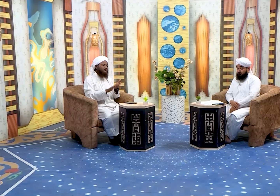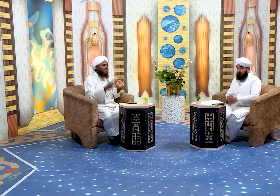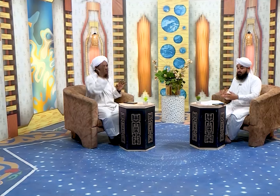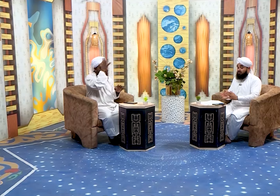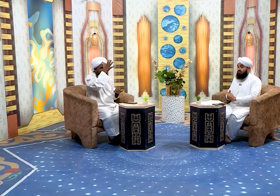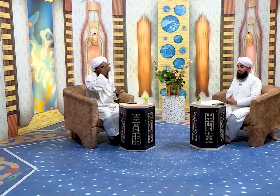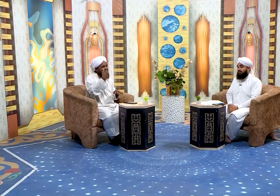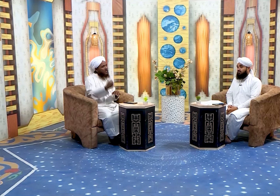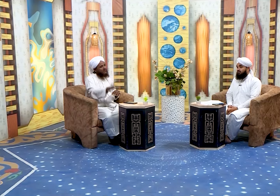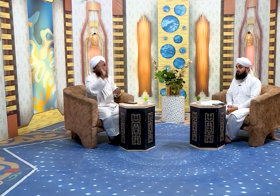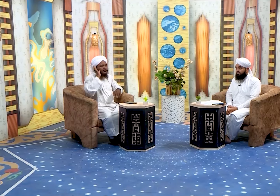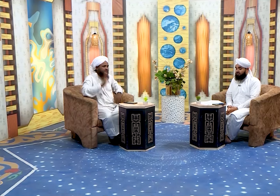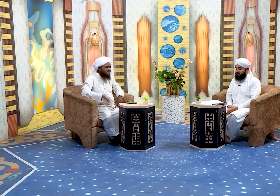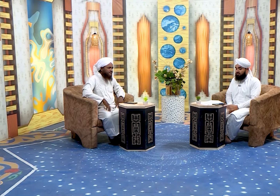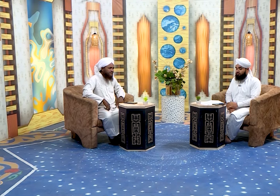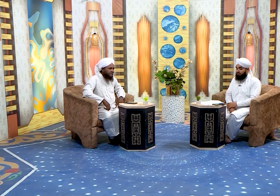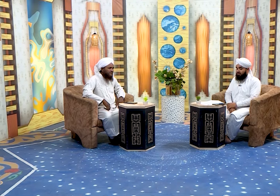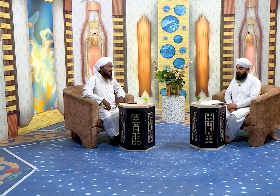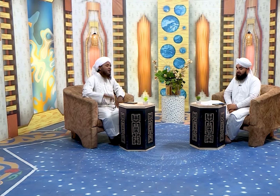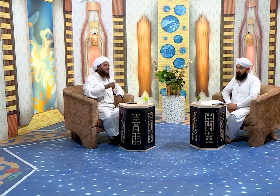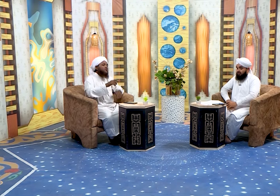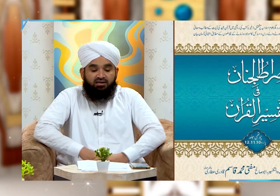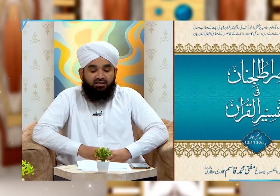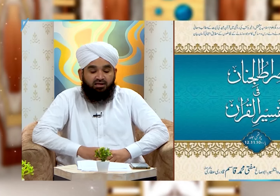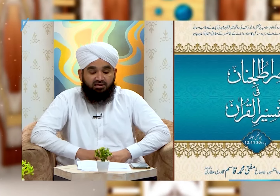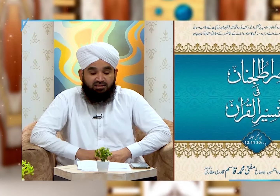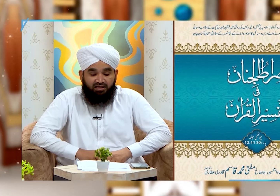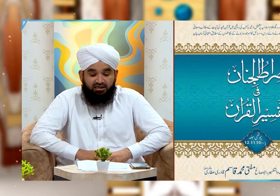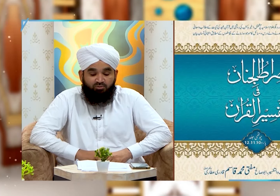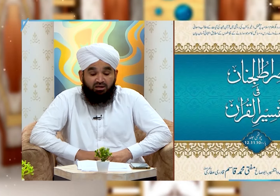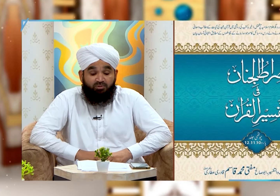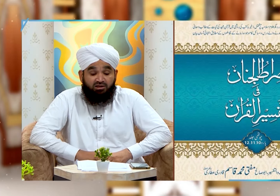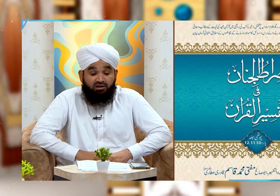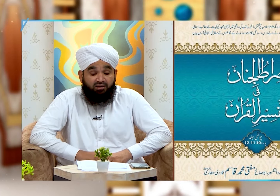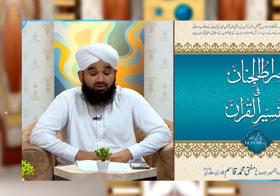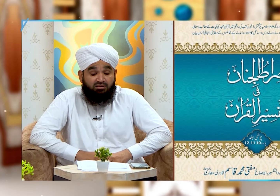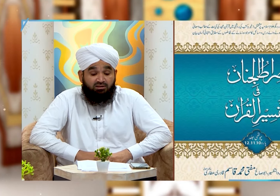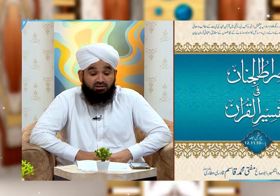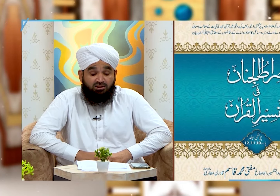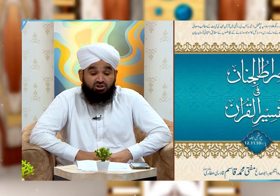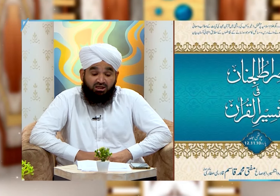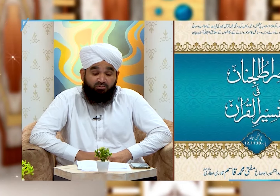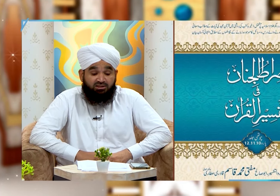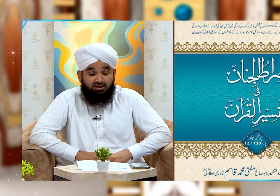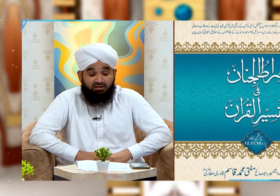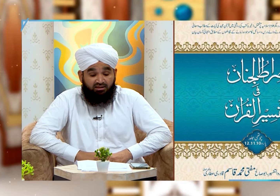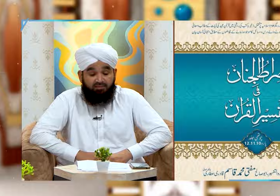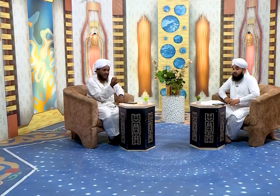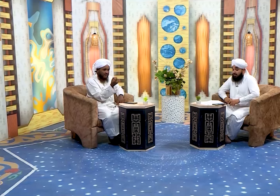اسی آیت کے تفسیر سرات الجنان میں ہے کہ اس آیت میں اللہ پاک کی رحمت کی جھلک بھی نظر آتی ہے کہ